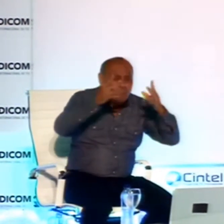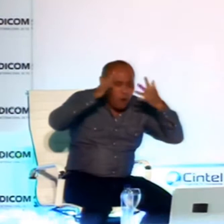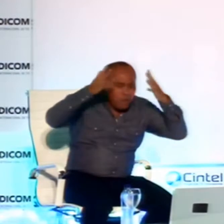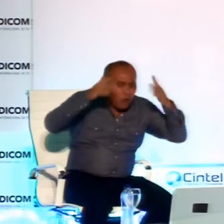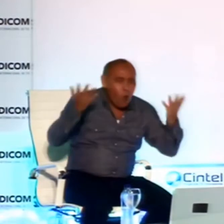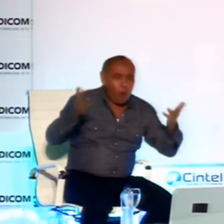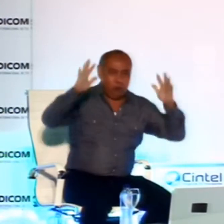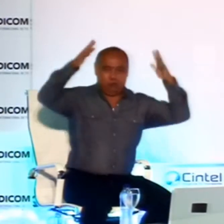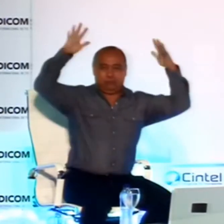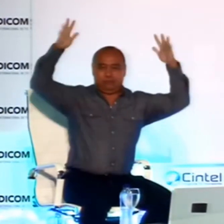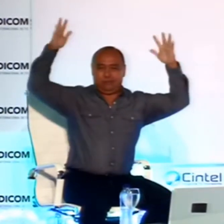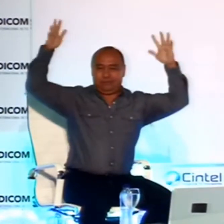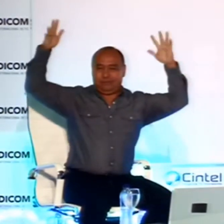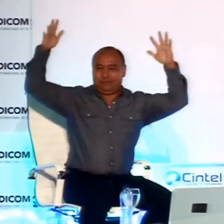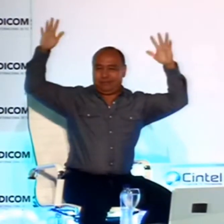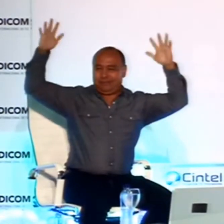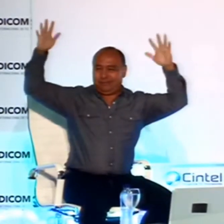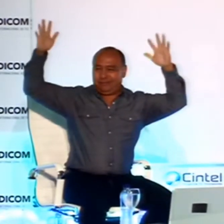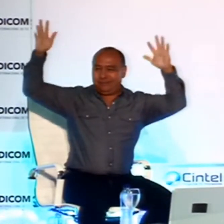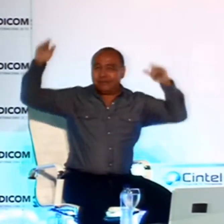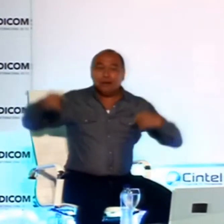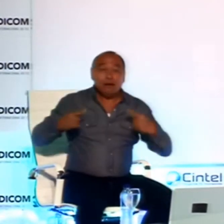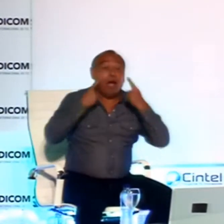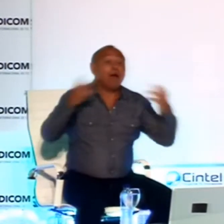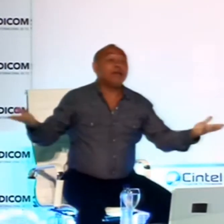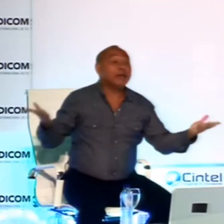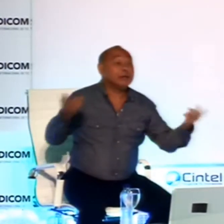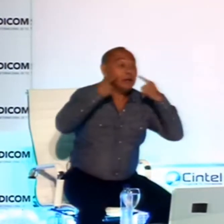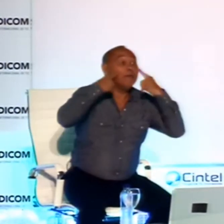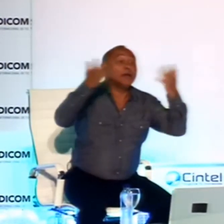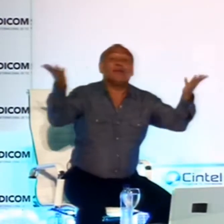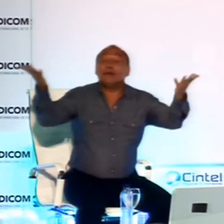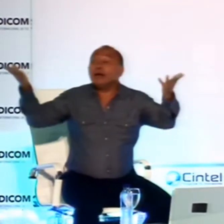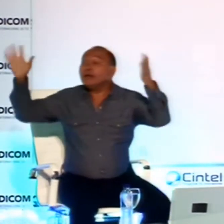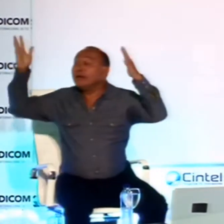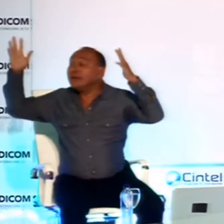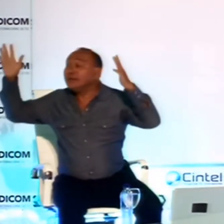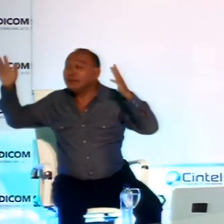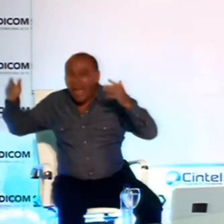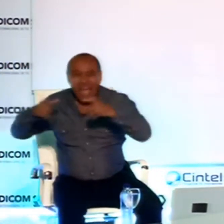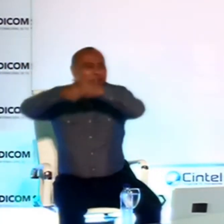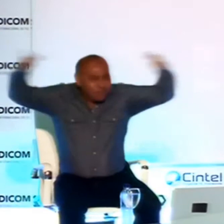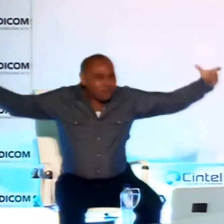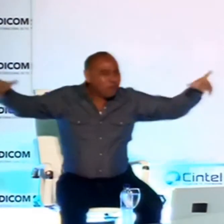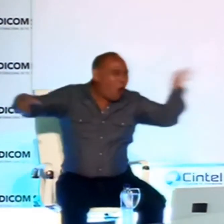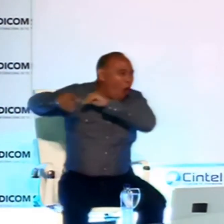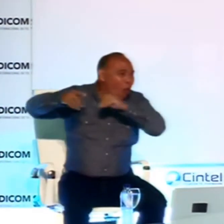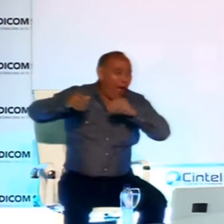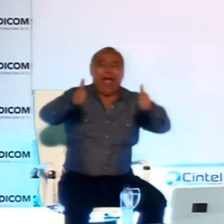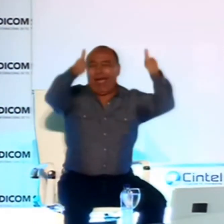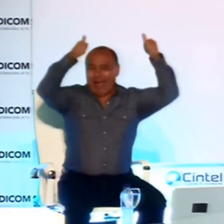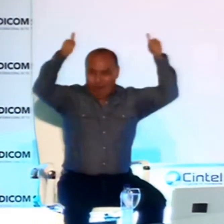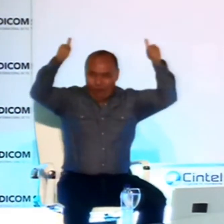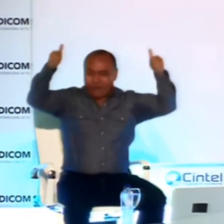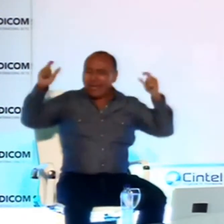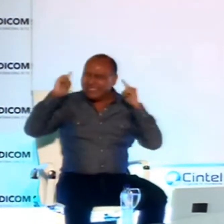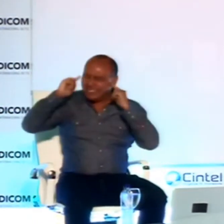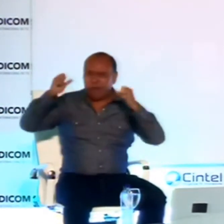ese aplauso. Para nosotros todo es visual, aplaudimos así, como me ven a mí. A ver, los quiero ver, todos aplaudiendo como lo estoy haciendo,